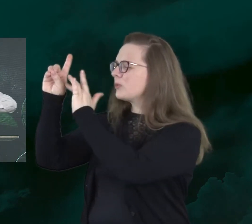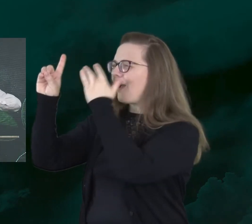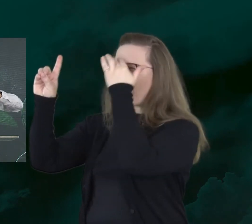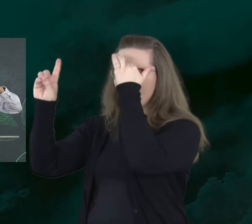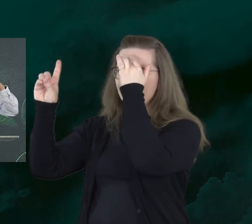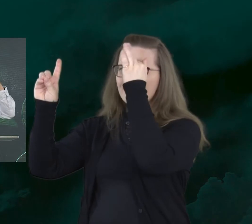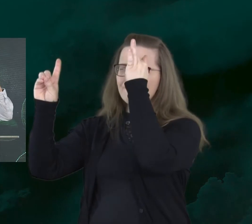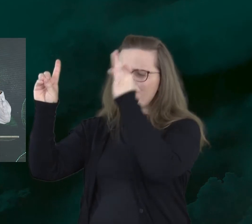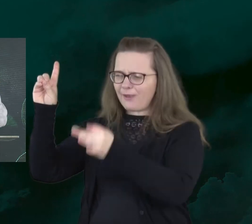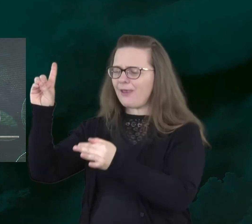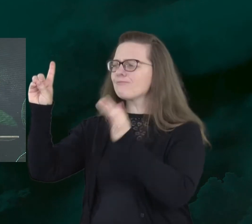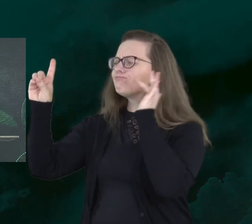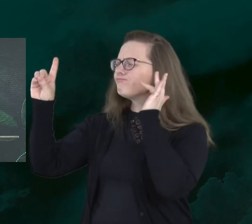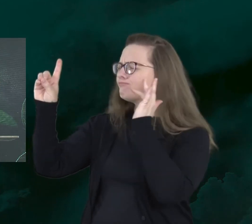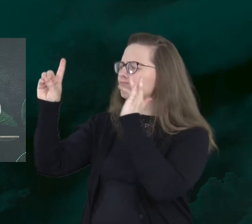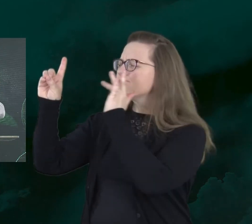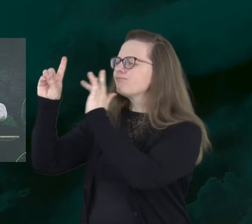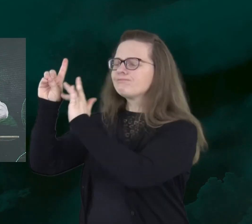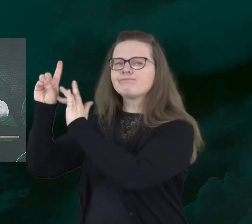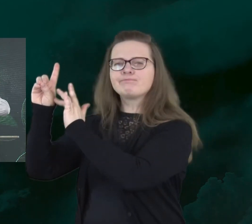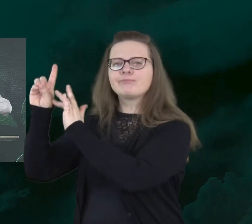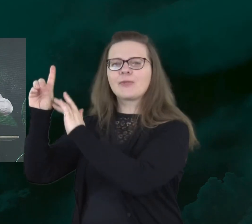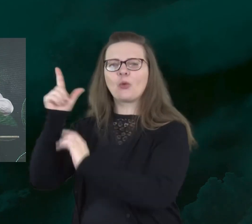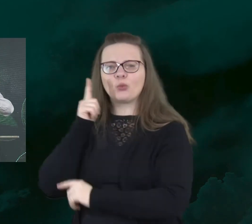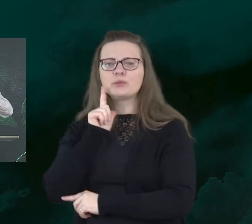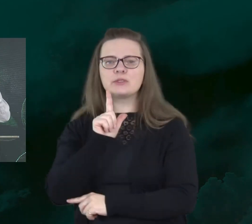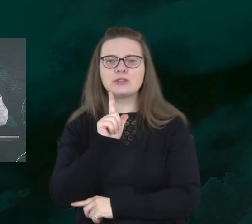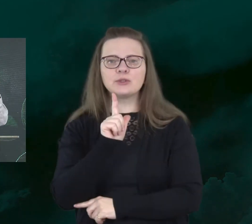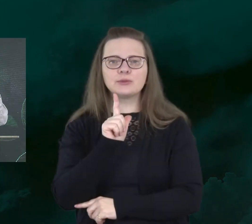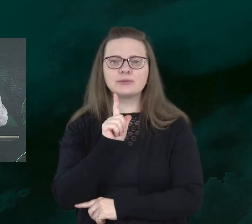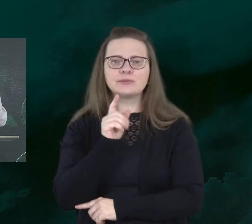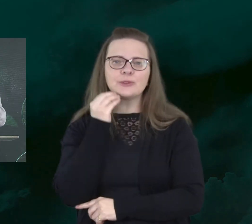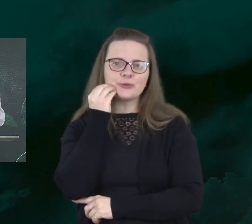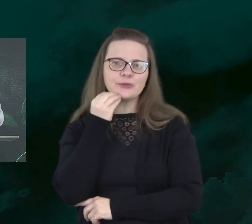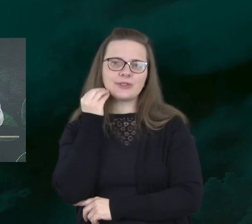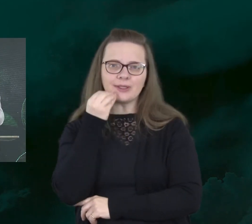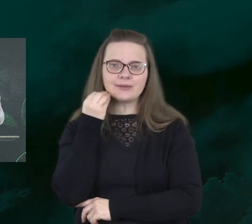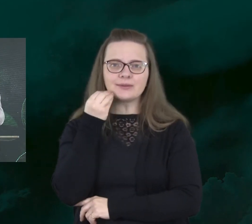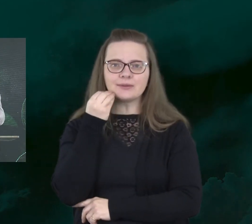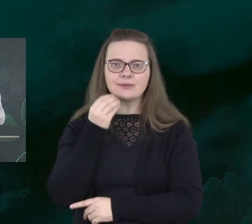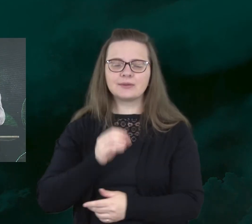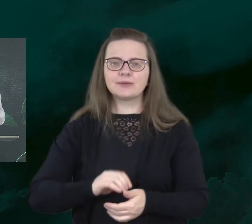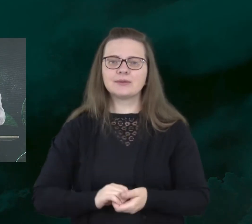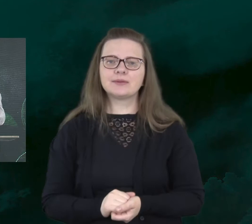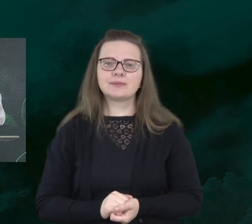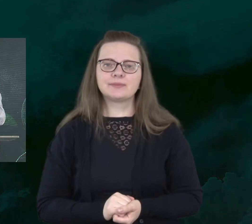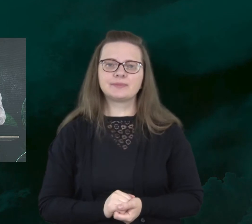à única realidade concreta, a única realidade que